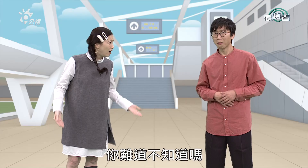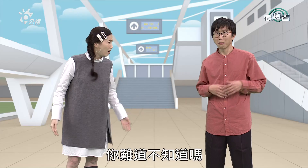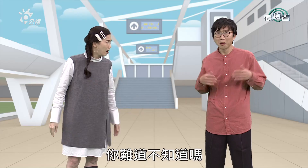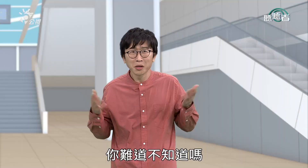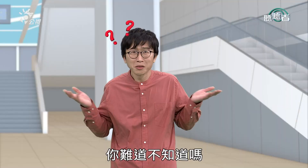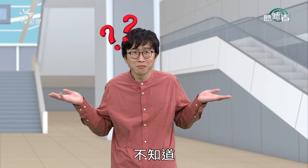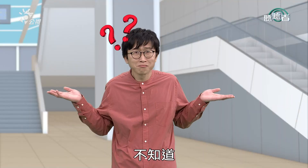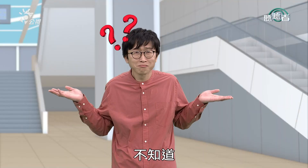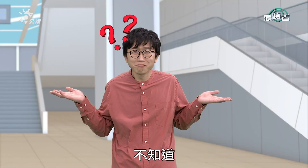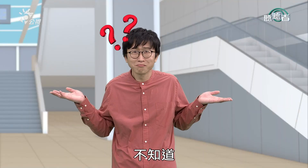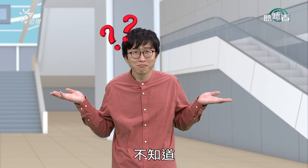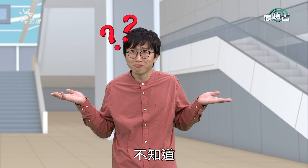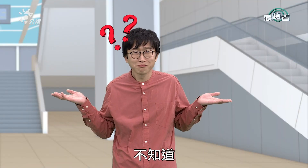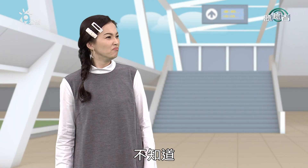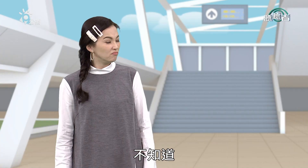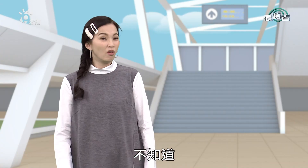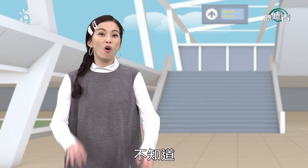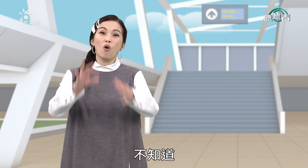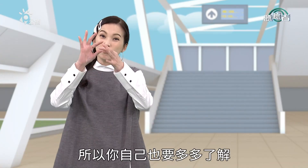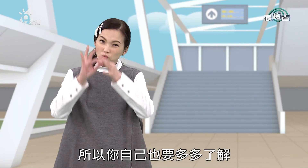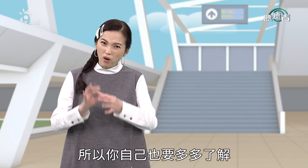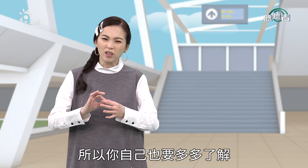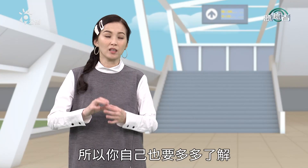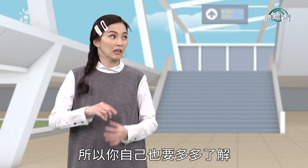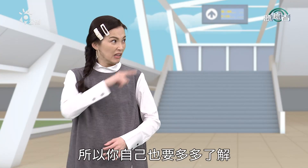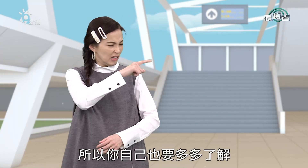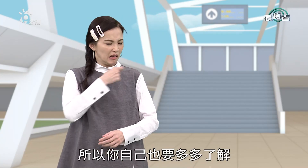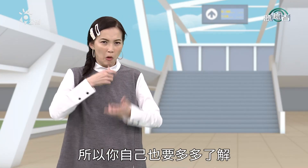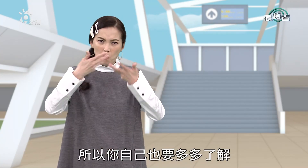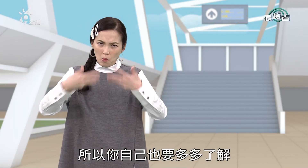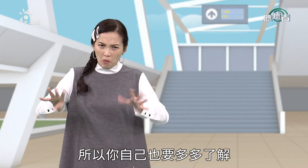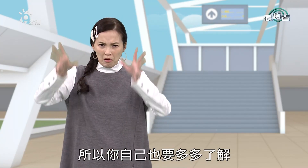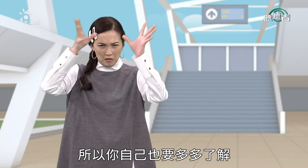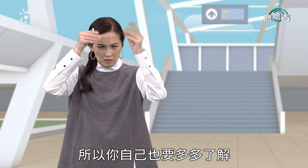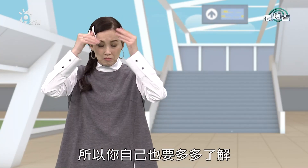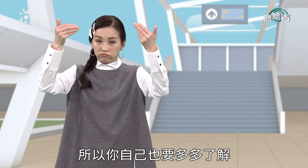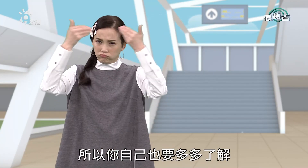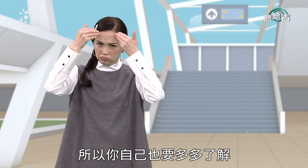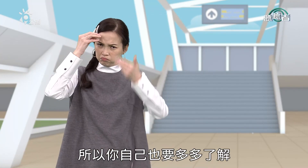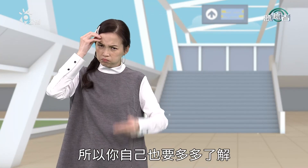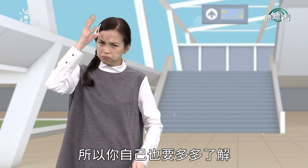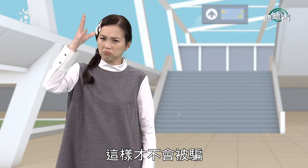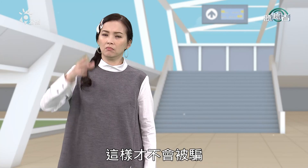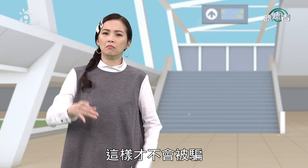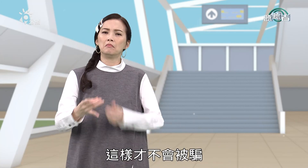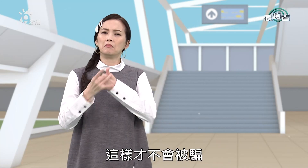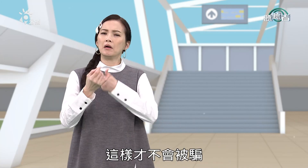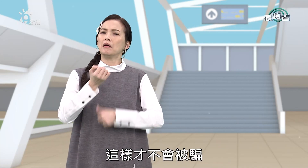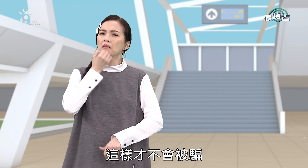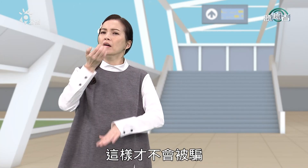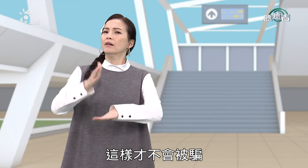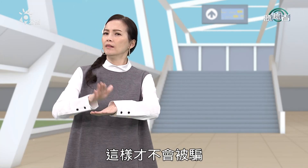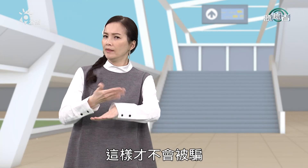吗？ 不知道啊。 所以你自己也要多多了解，这样才不会被骗